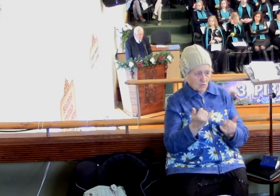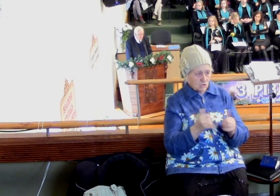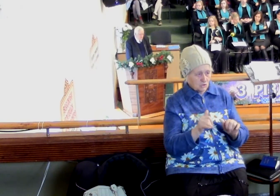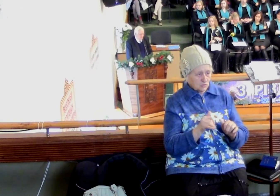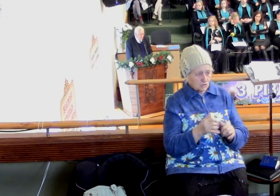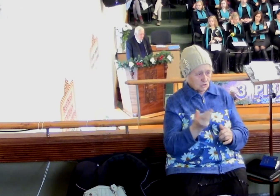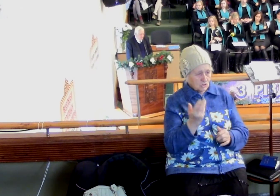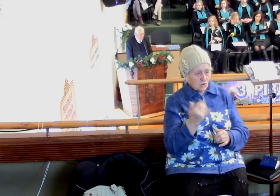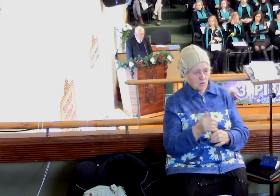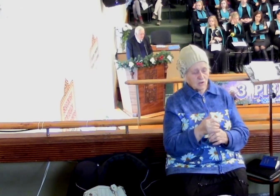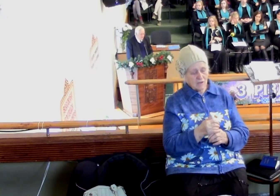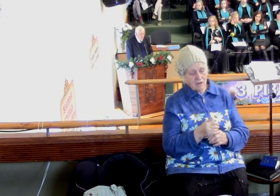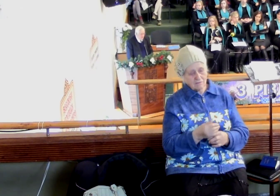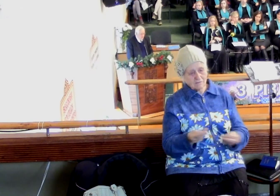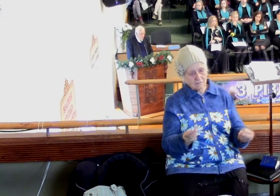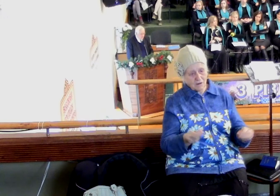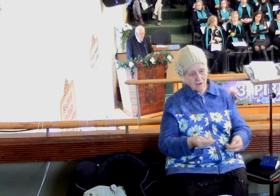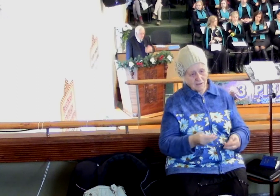разочарования радость людям.